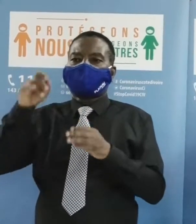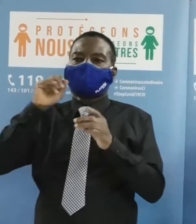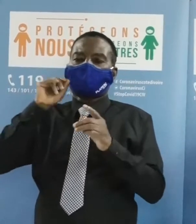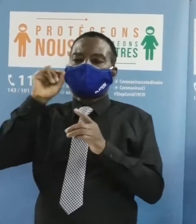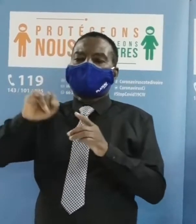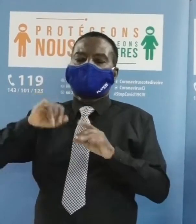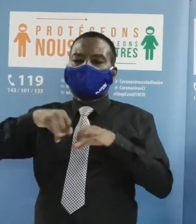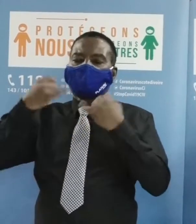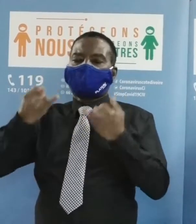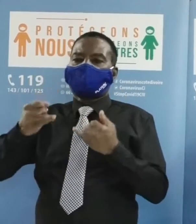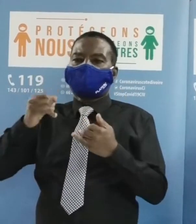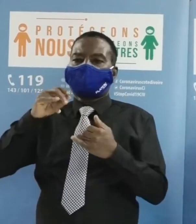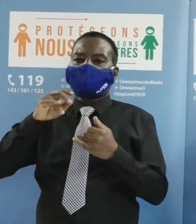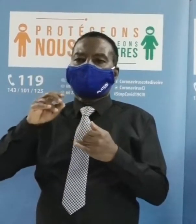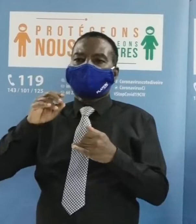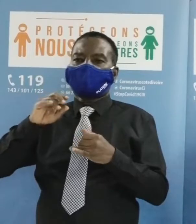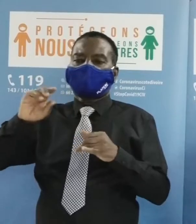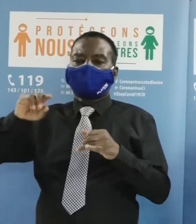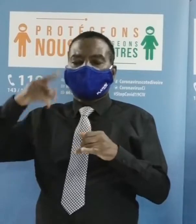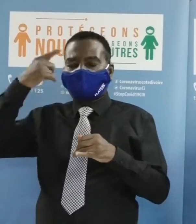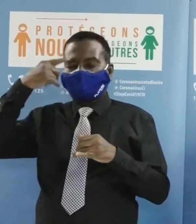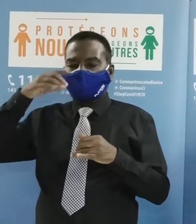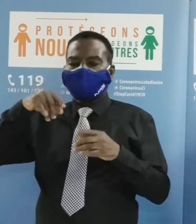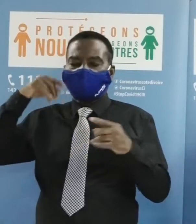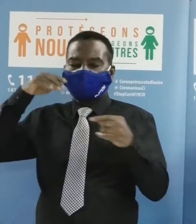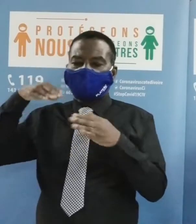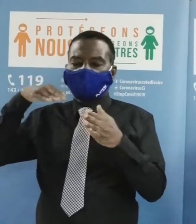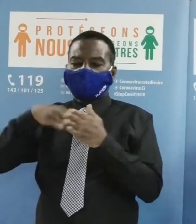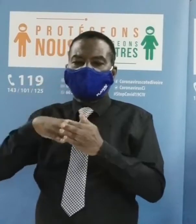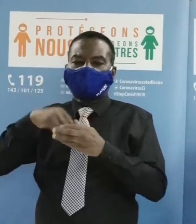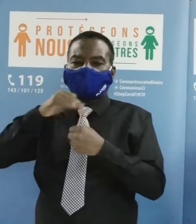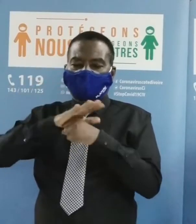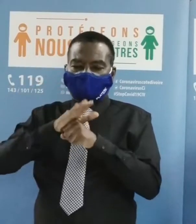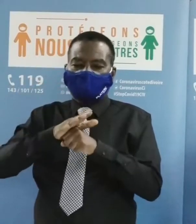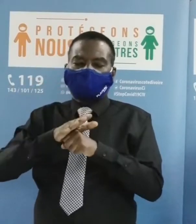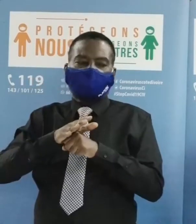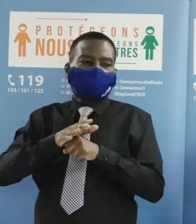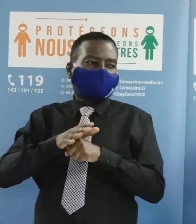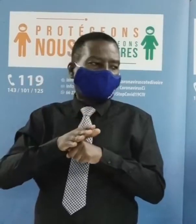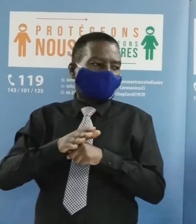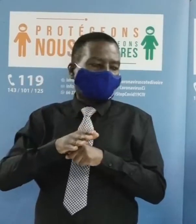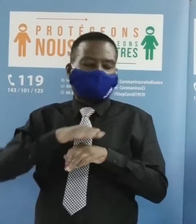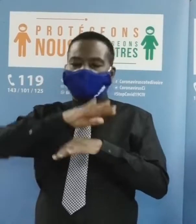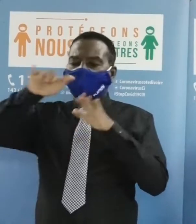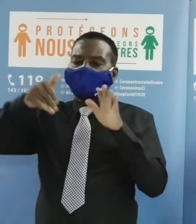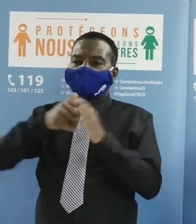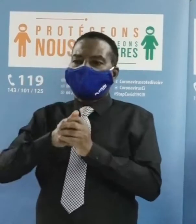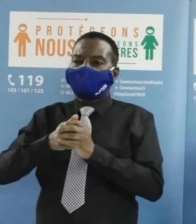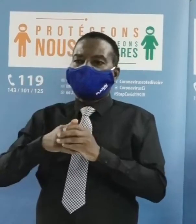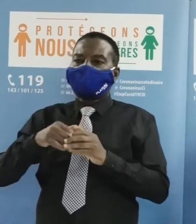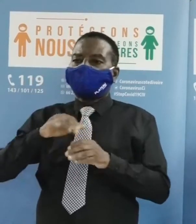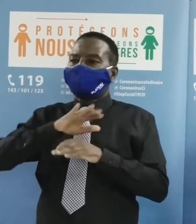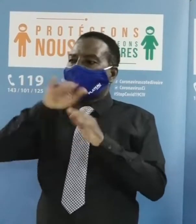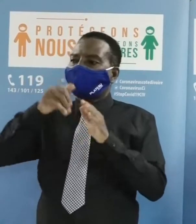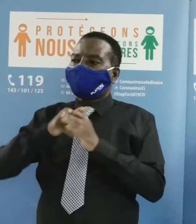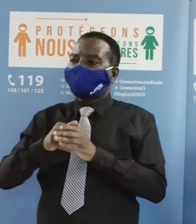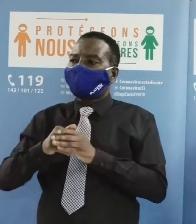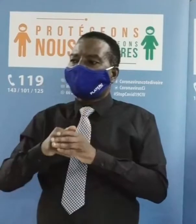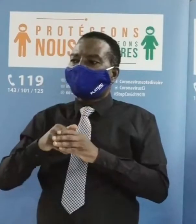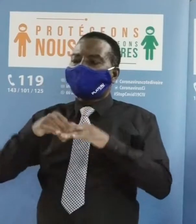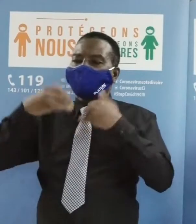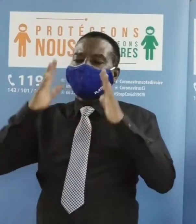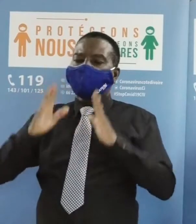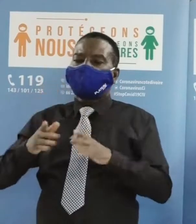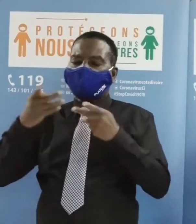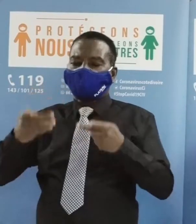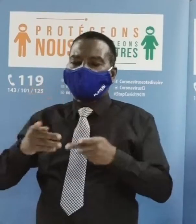de la situation le l'état de la situation de combat contre le colonialisme à tous à tous les internautes à aux médias